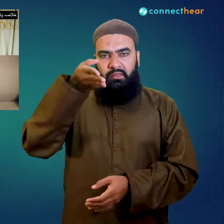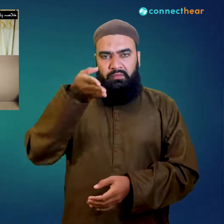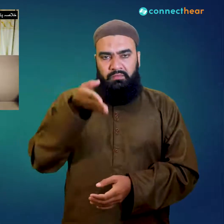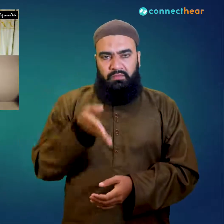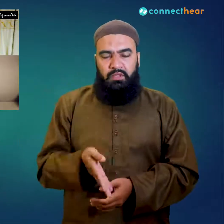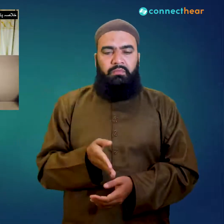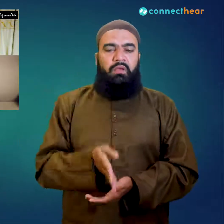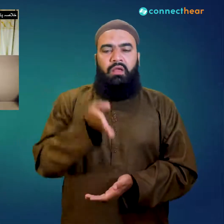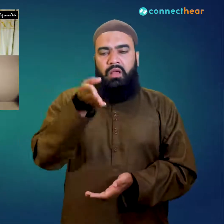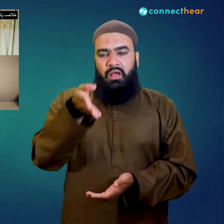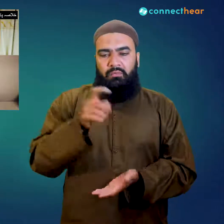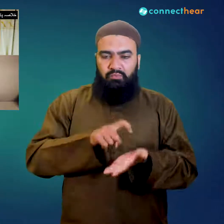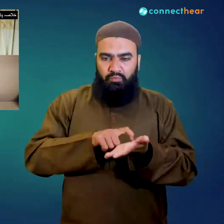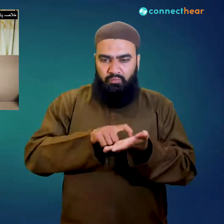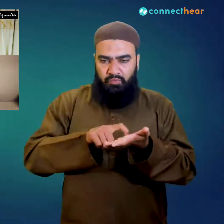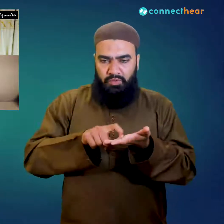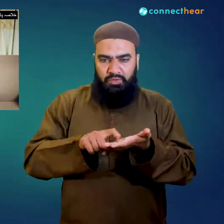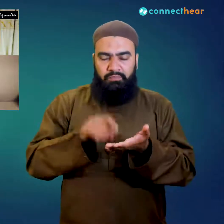في السماء،